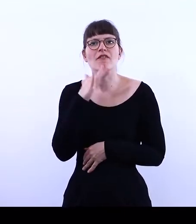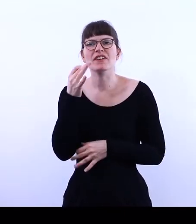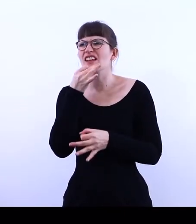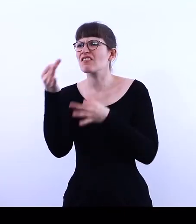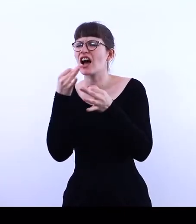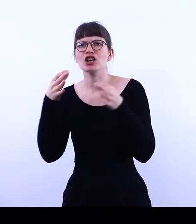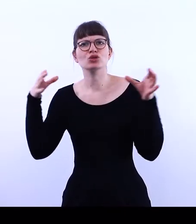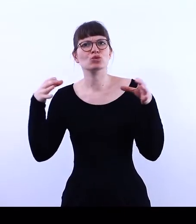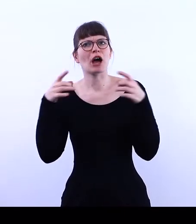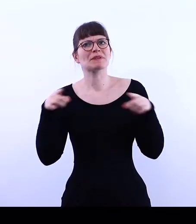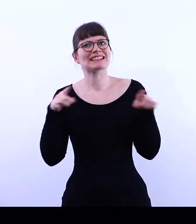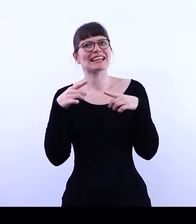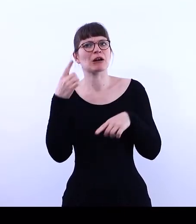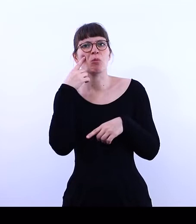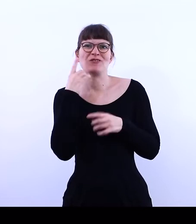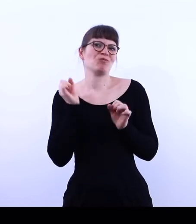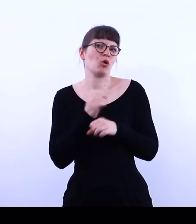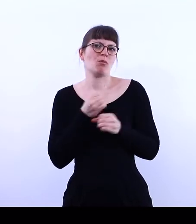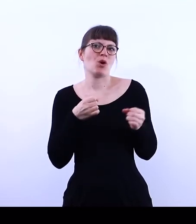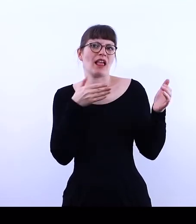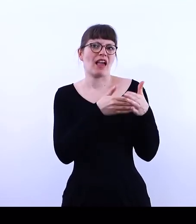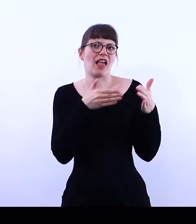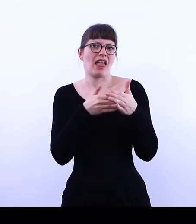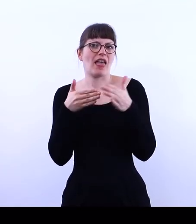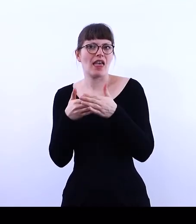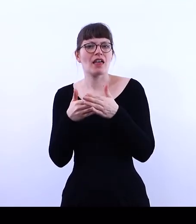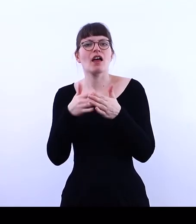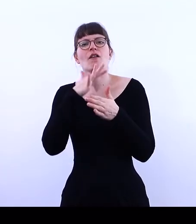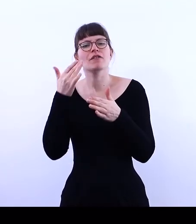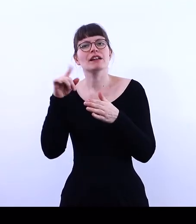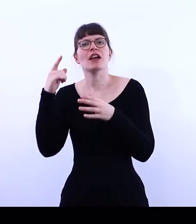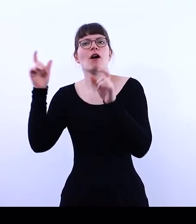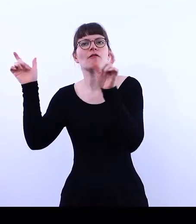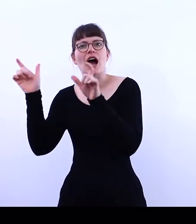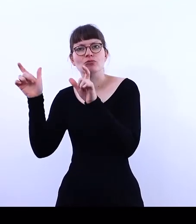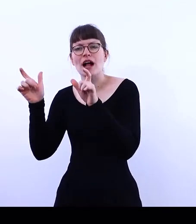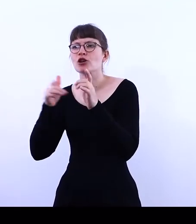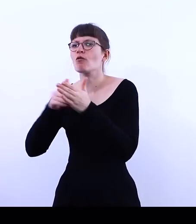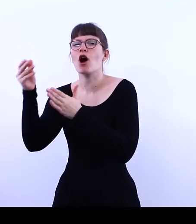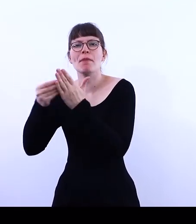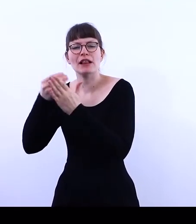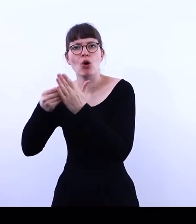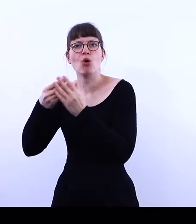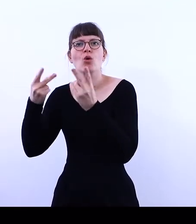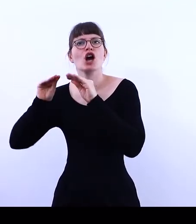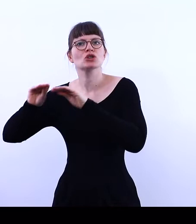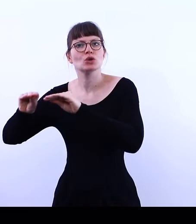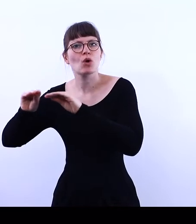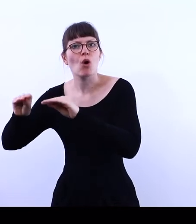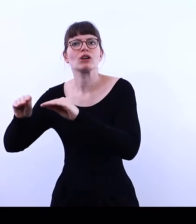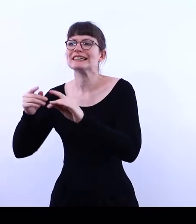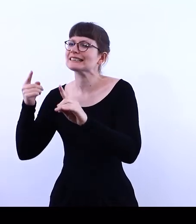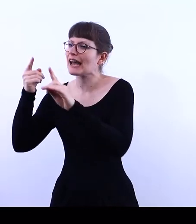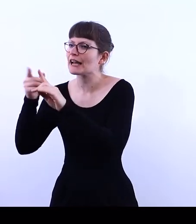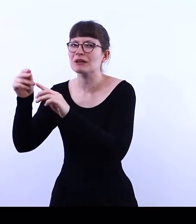gemeinsamen Singens gerade so nicht möglich sind, ganz viel in den Veranstaltungen, die wir machen, in den Fortbildungsreihen, in den Schulungen machen, im Kontakt direkt auch mit den